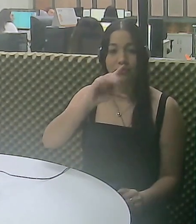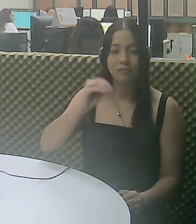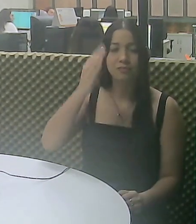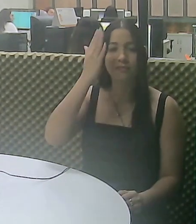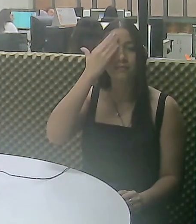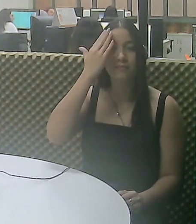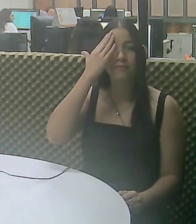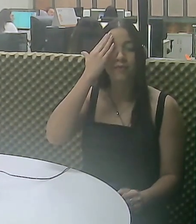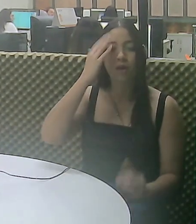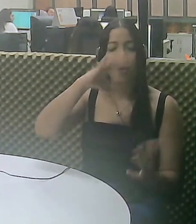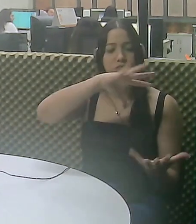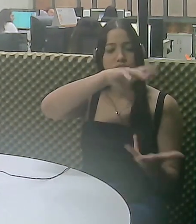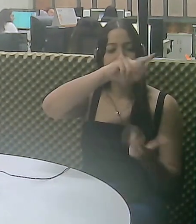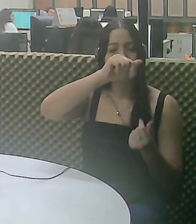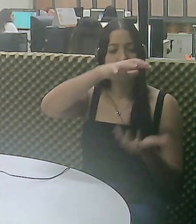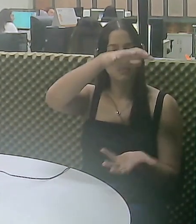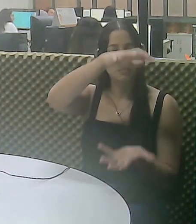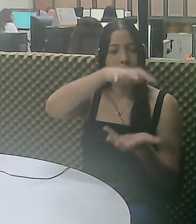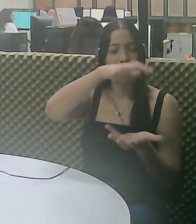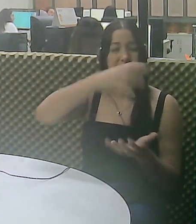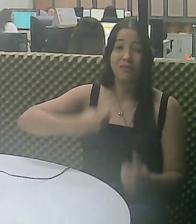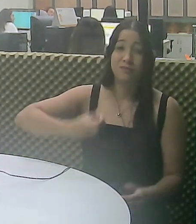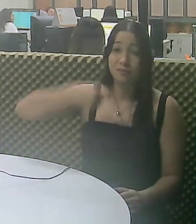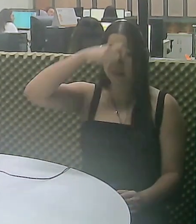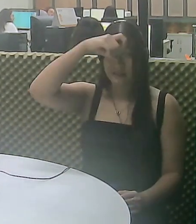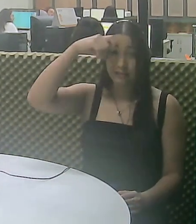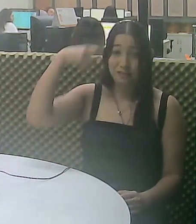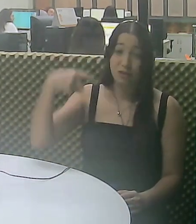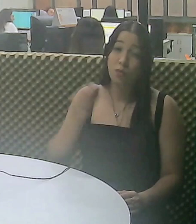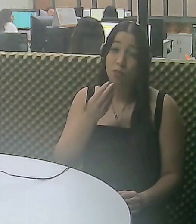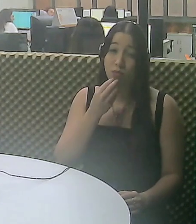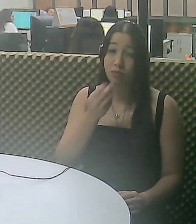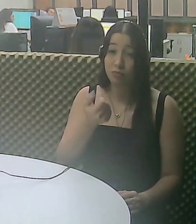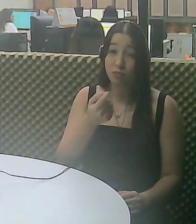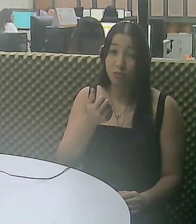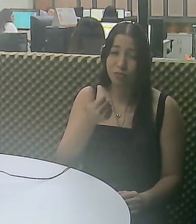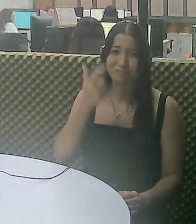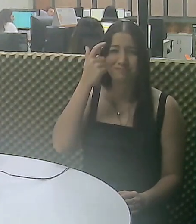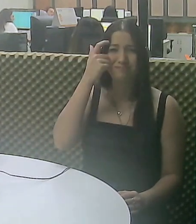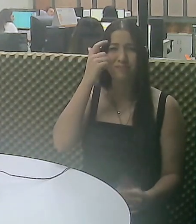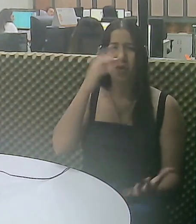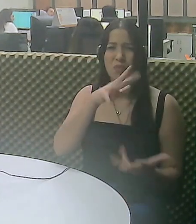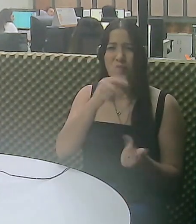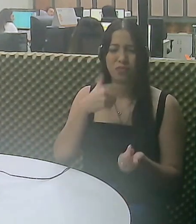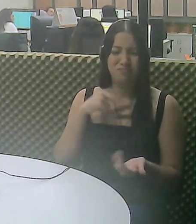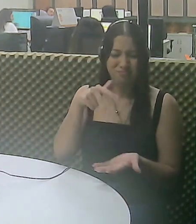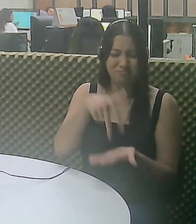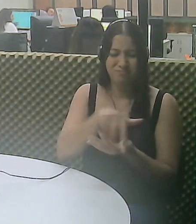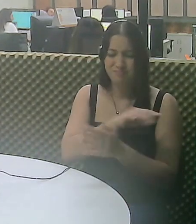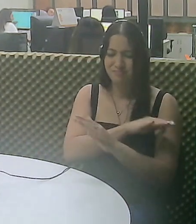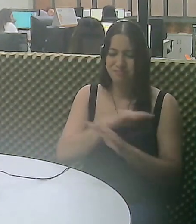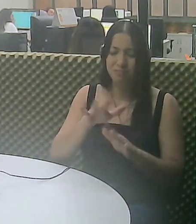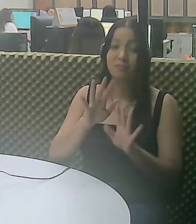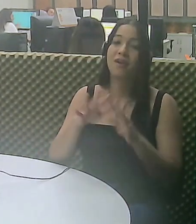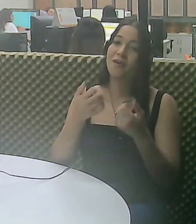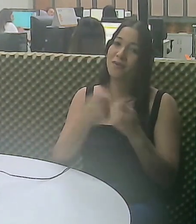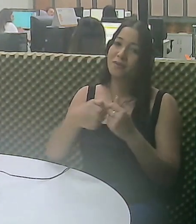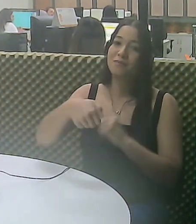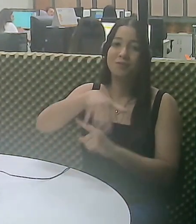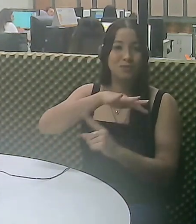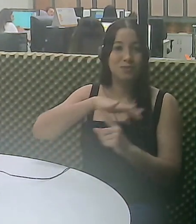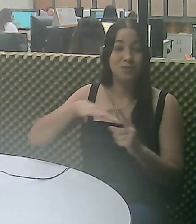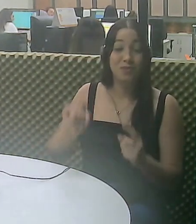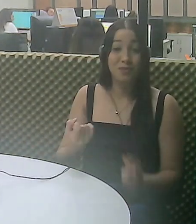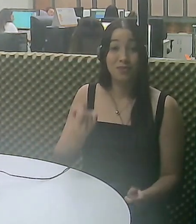sabe do tamanho do nosso mundo, mas teve uma vida difícil, poucas oportunidades e achava que o mundo não foi feito para ele, até o busão social aparecer.